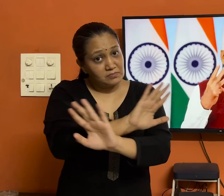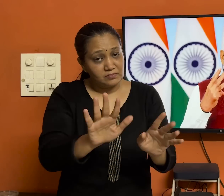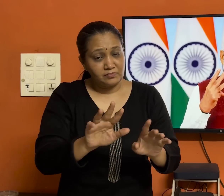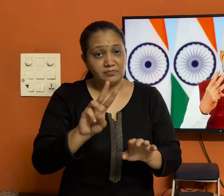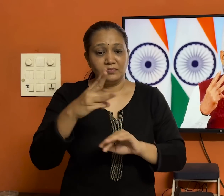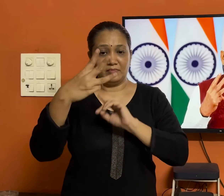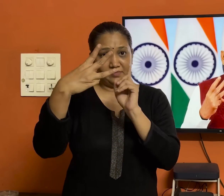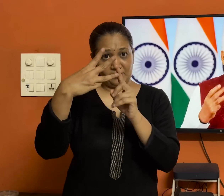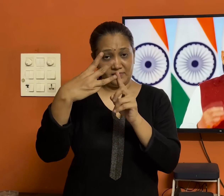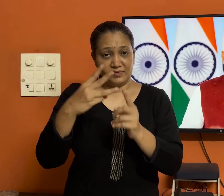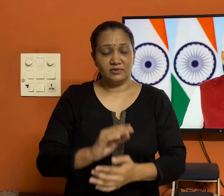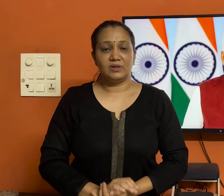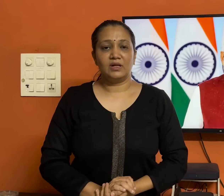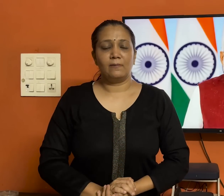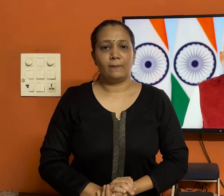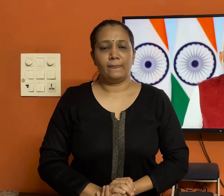तीसरा,